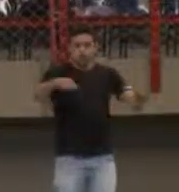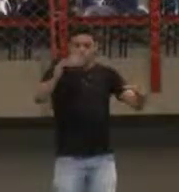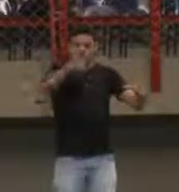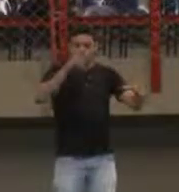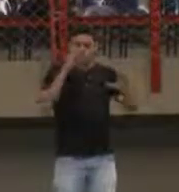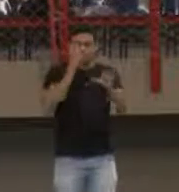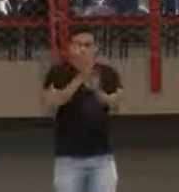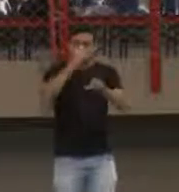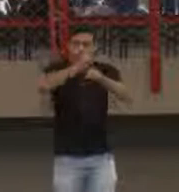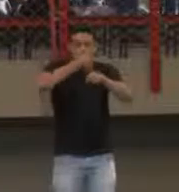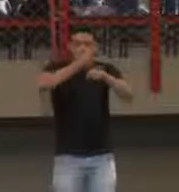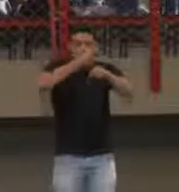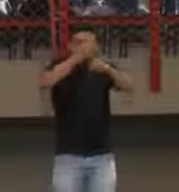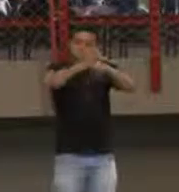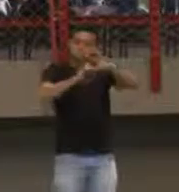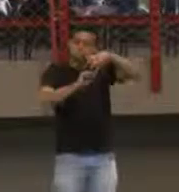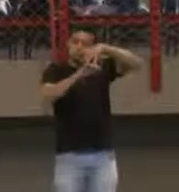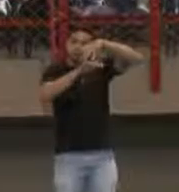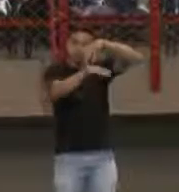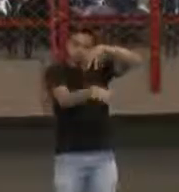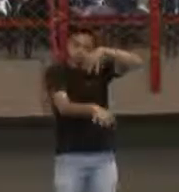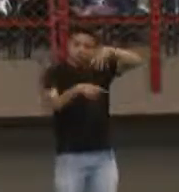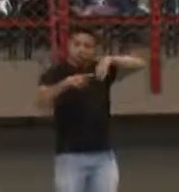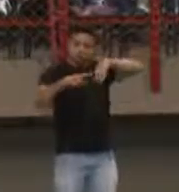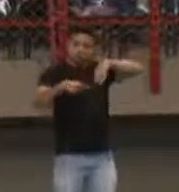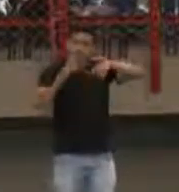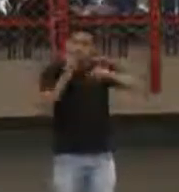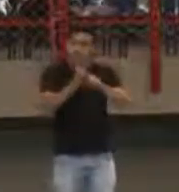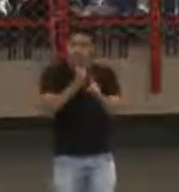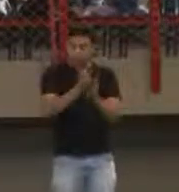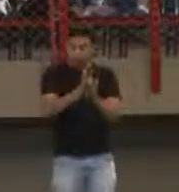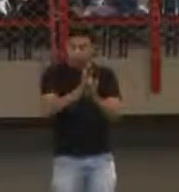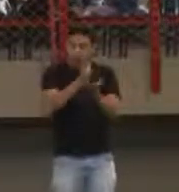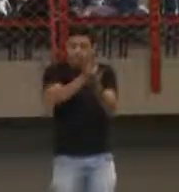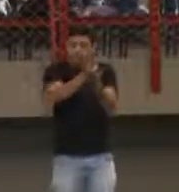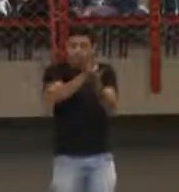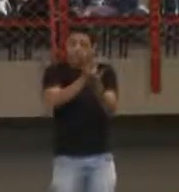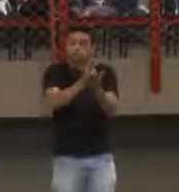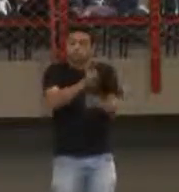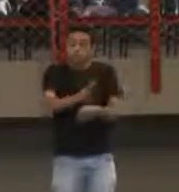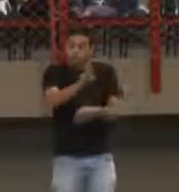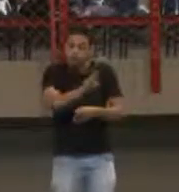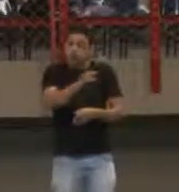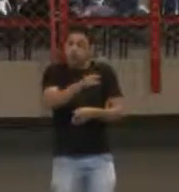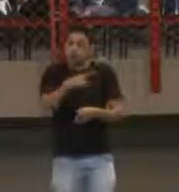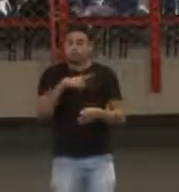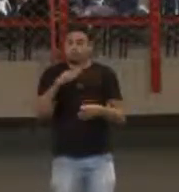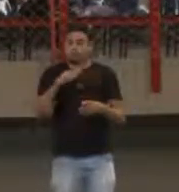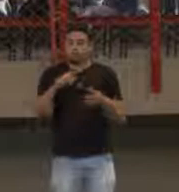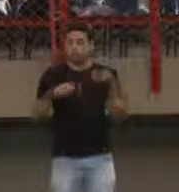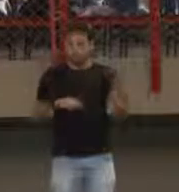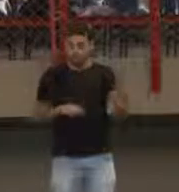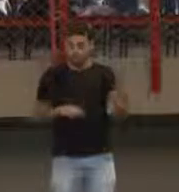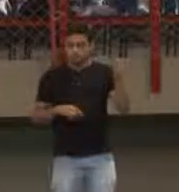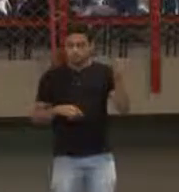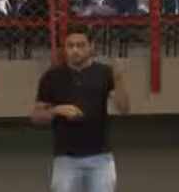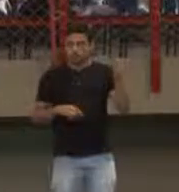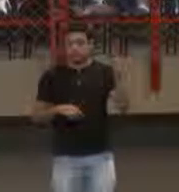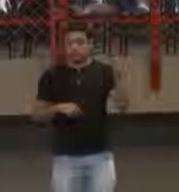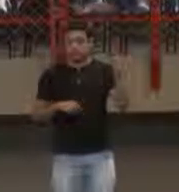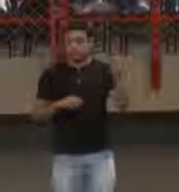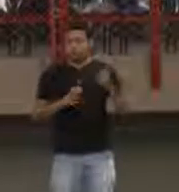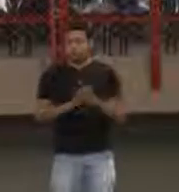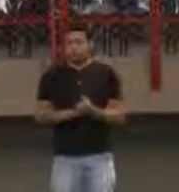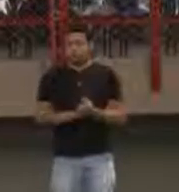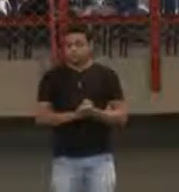provocados pela construção e operação de uma usina hidrelétrica são: quais são os